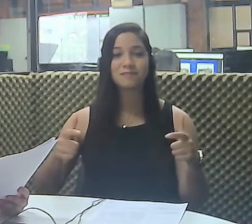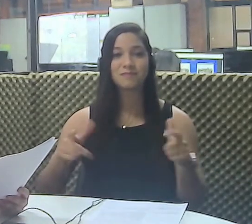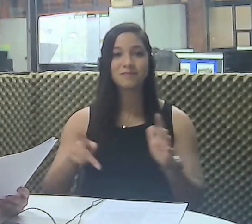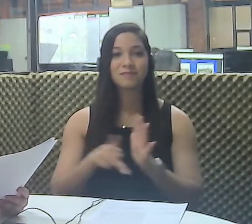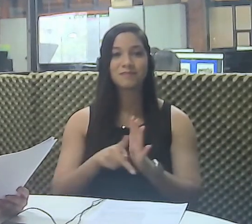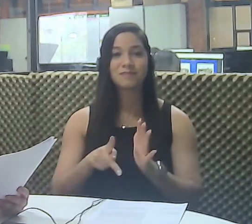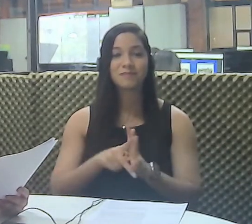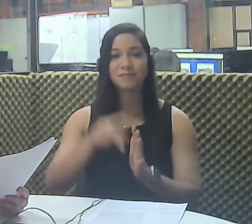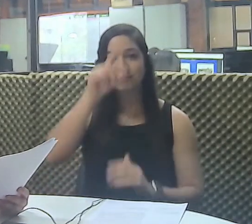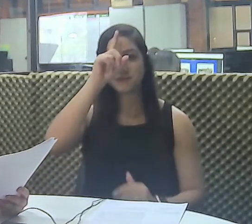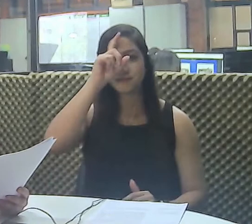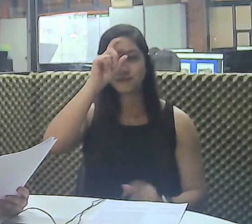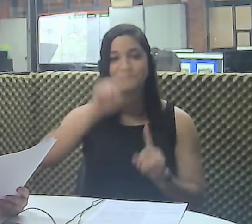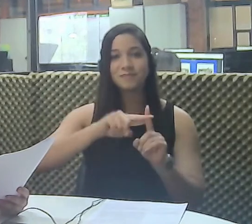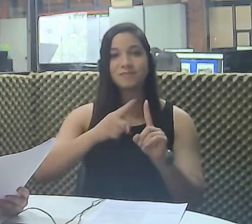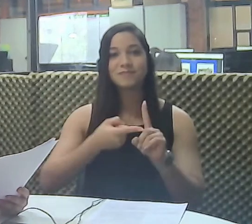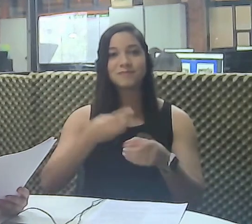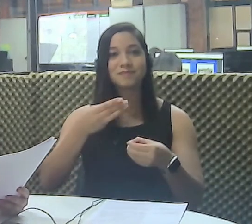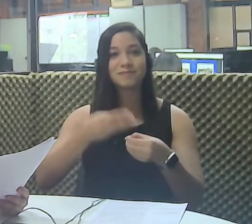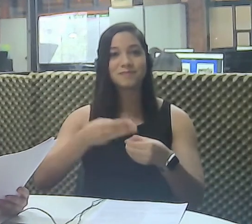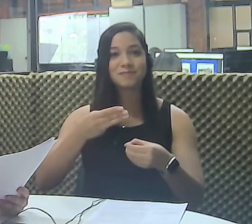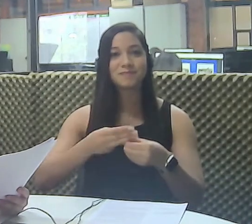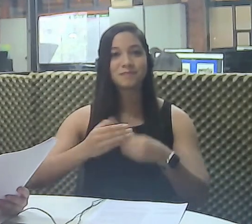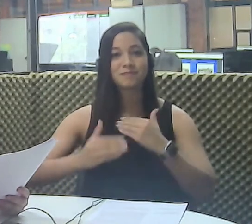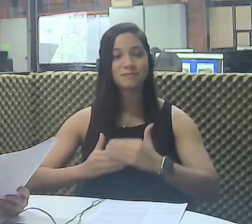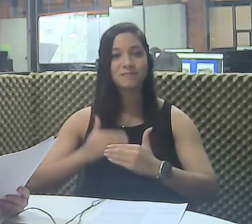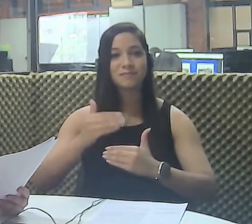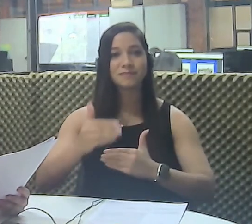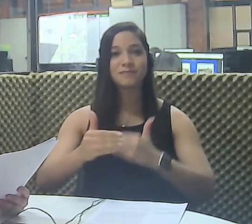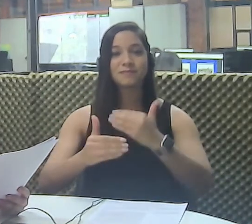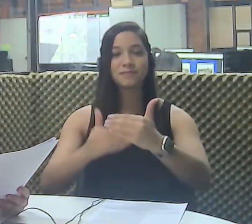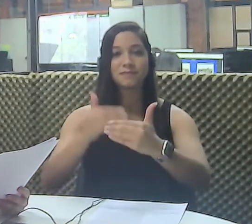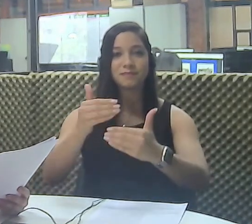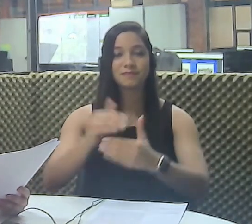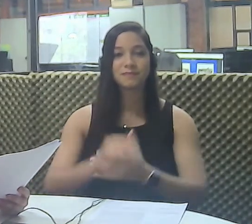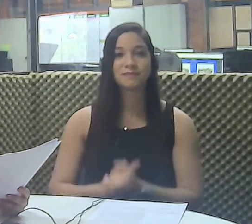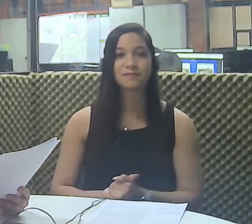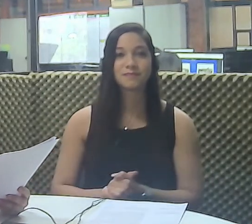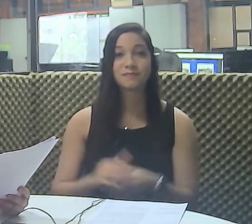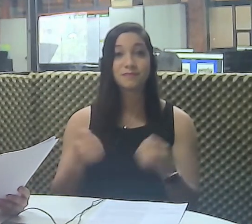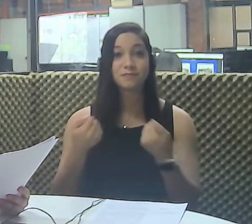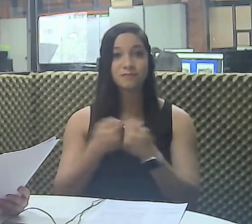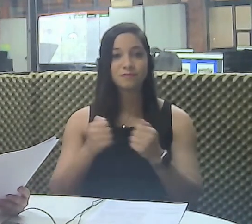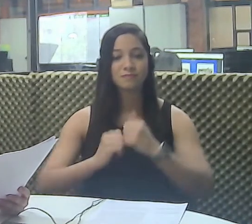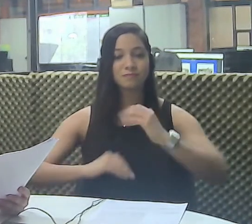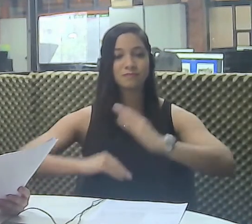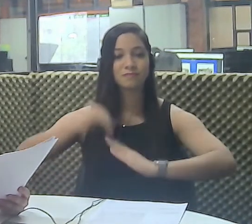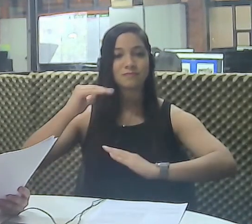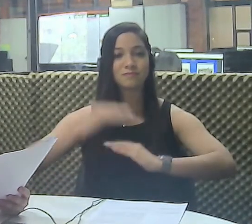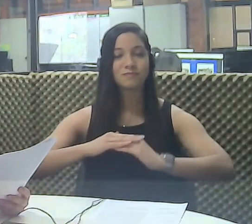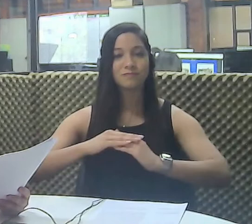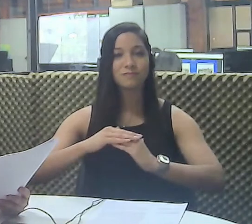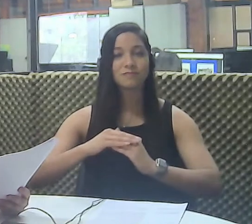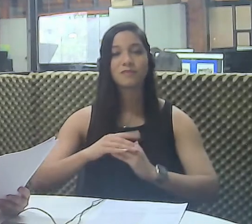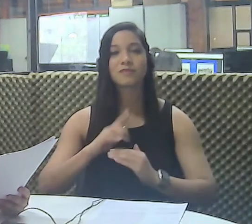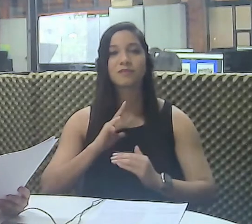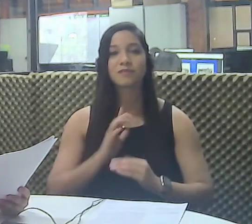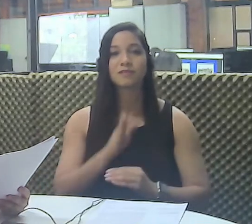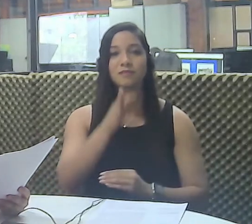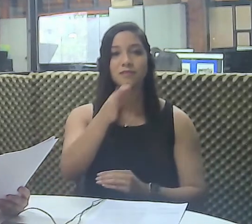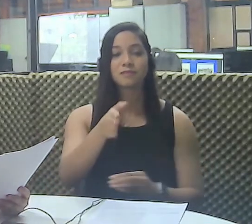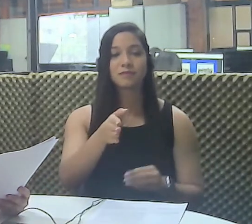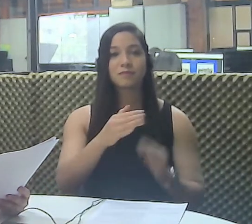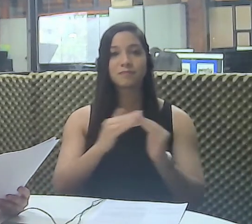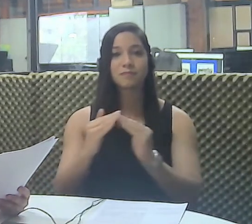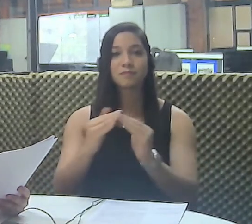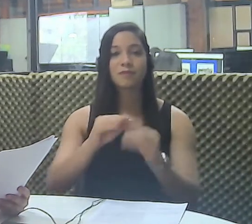ampliação do Hospital e Maternidade Municipal está em andamento ônibus meu Ofício chega ao monte Hebrom